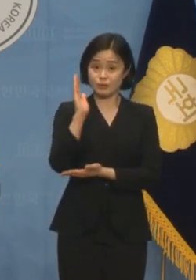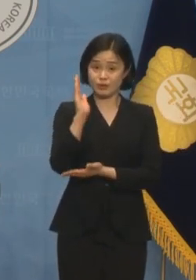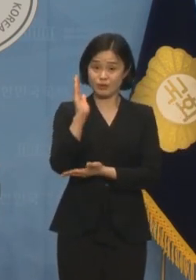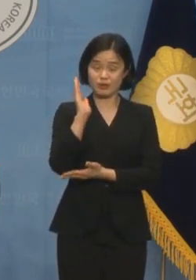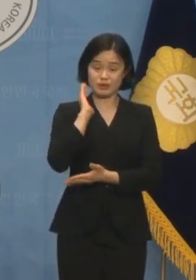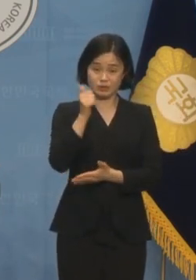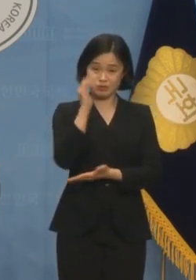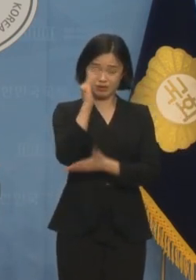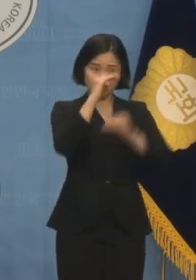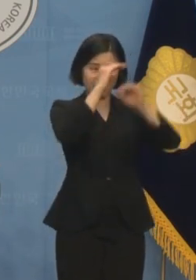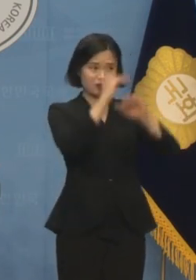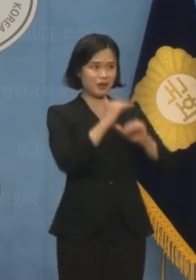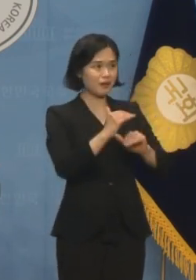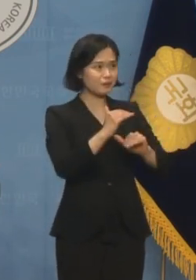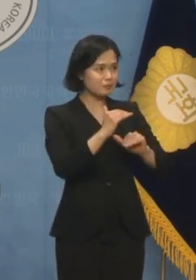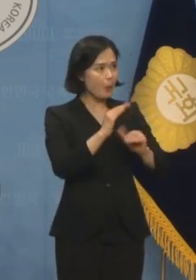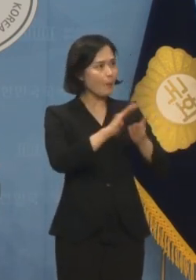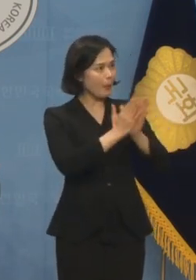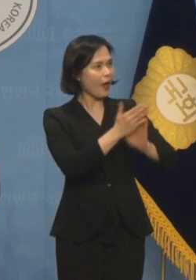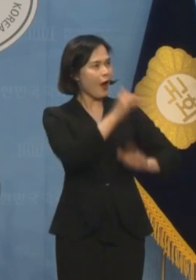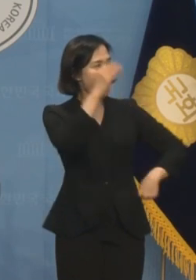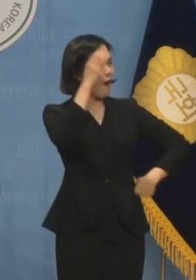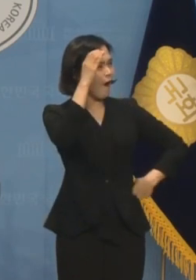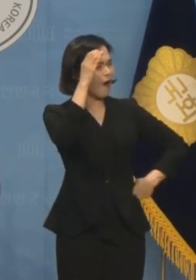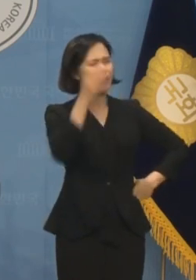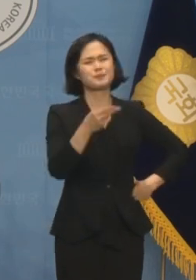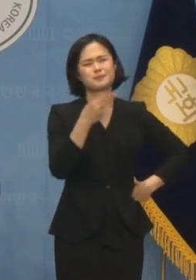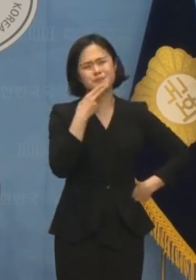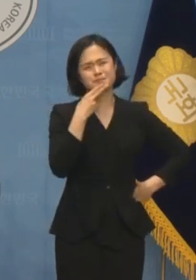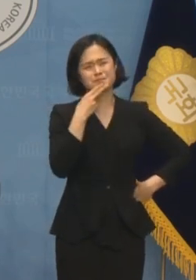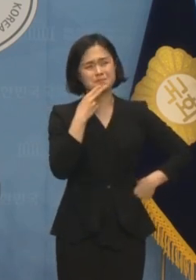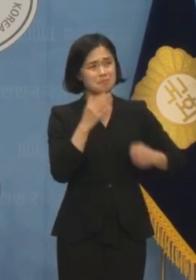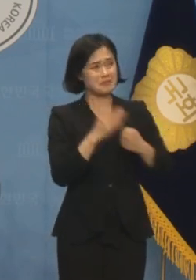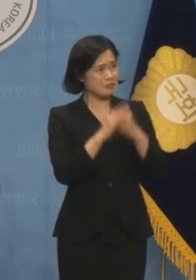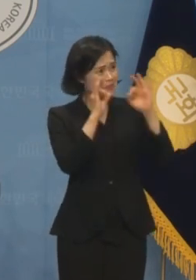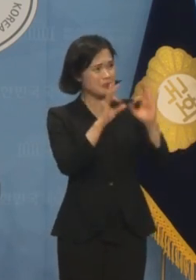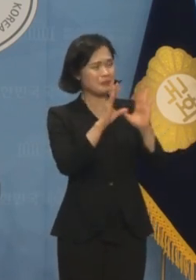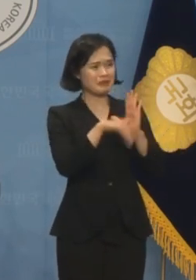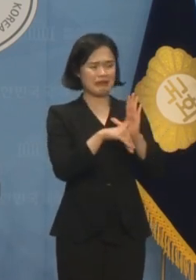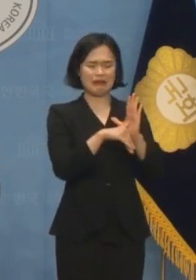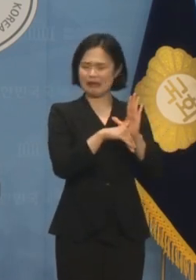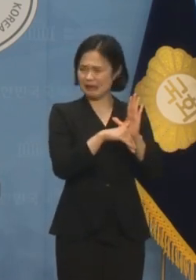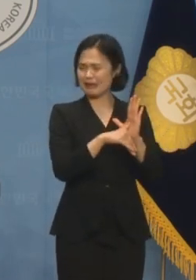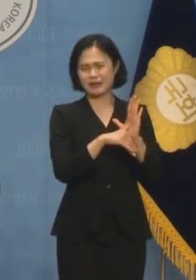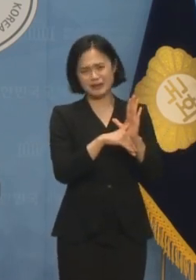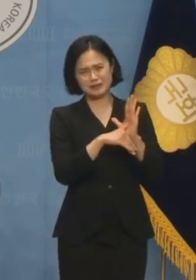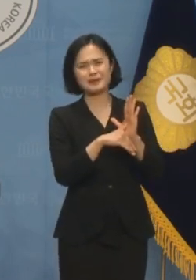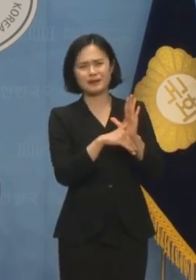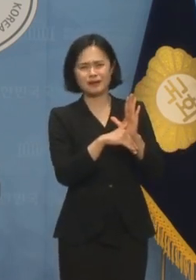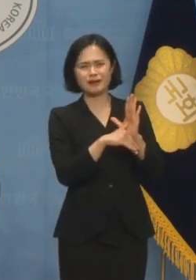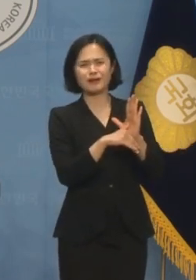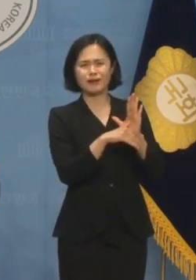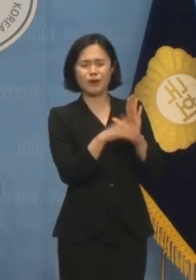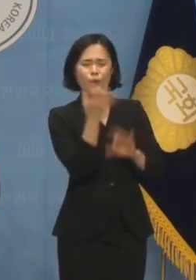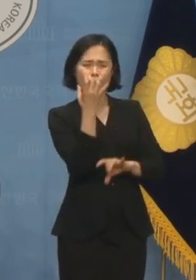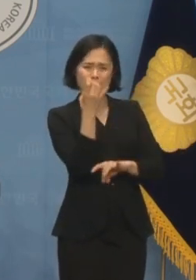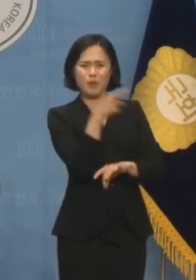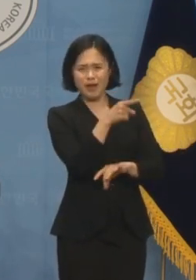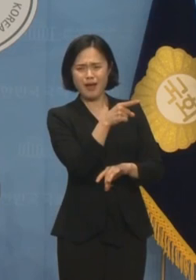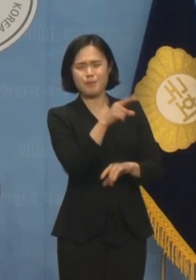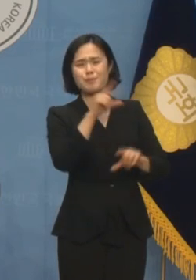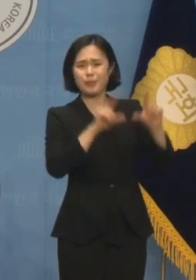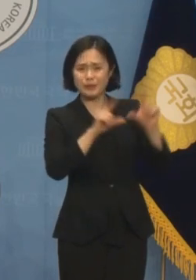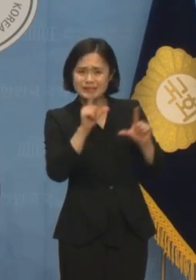않았기에 실망할 것도 없습니다. 벌거벗은 임금님 치하에서 3년을 버텨야 하는